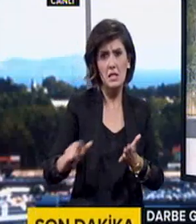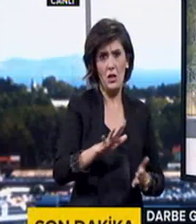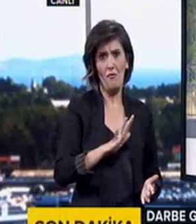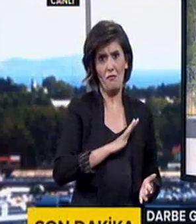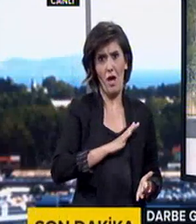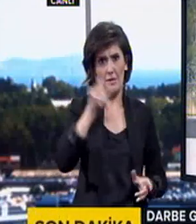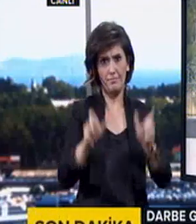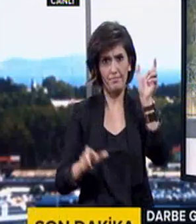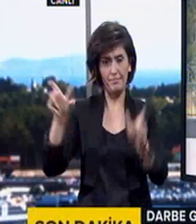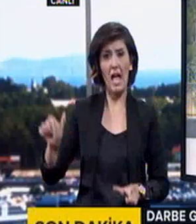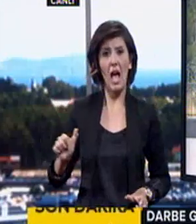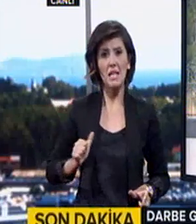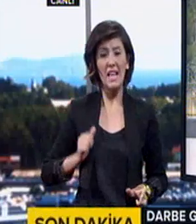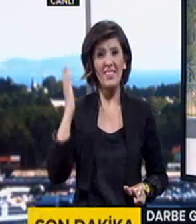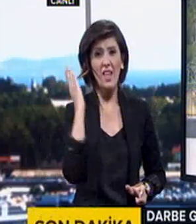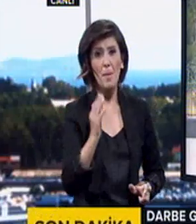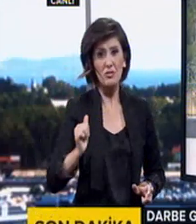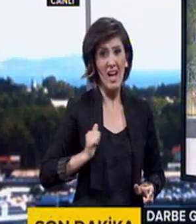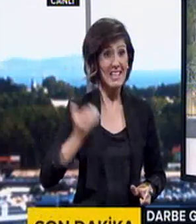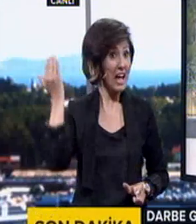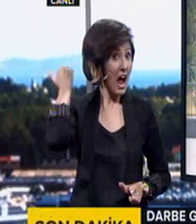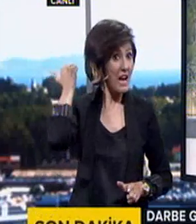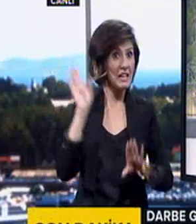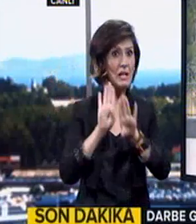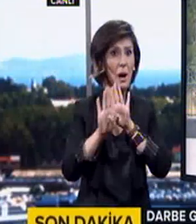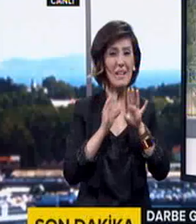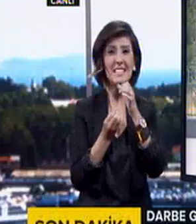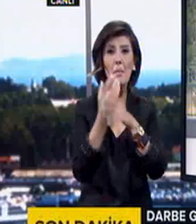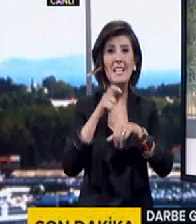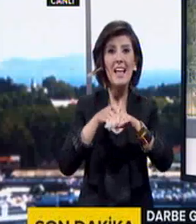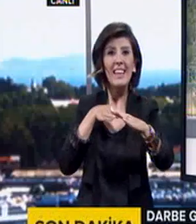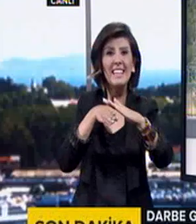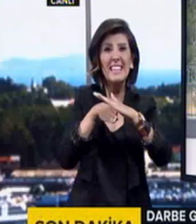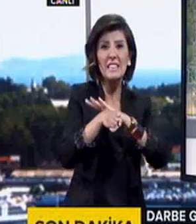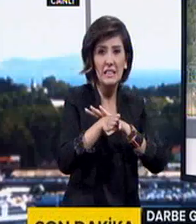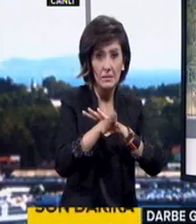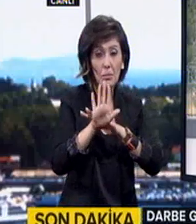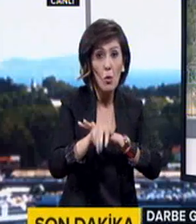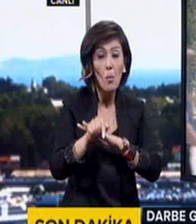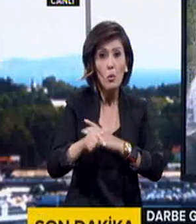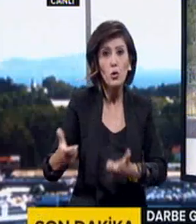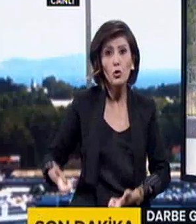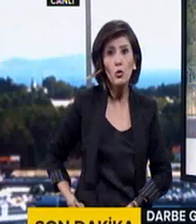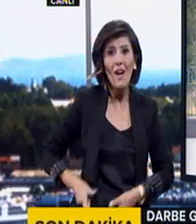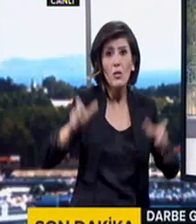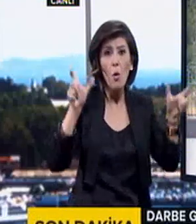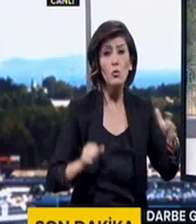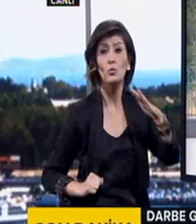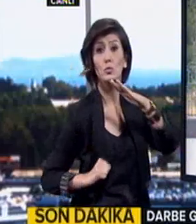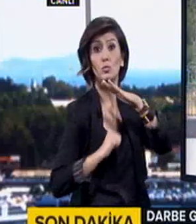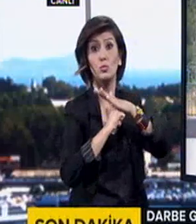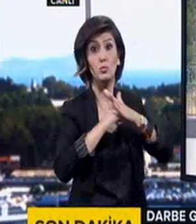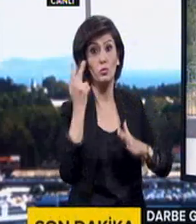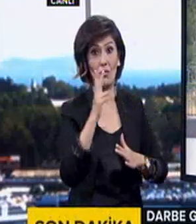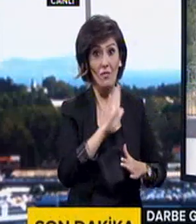bulunuyor. Askerler, darbeci askerler de arkamdaki kapıdan sabah saatlerinde giriş yapılmıştı. Burada güvenlik önlemleri üst düzeyde